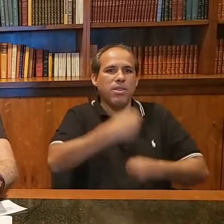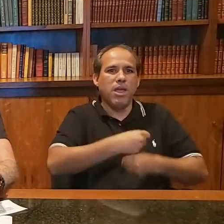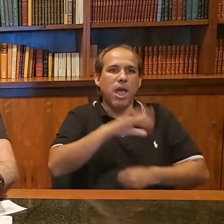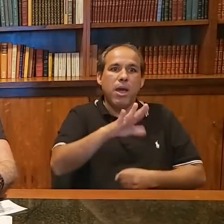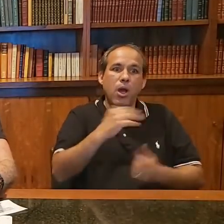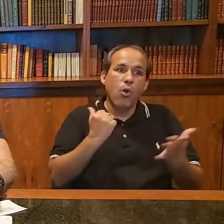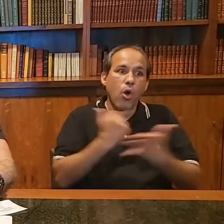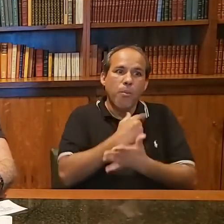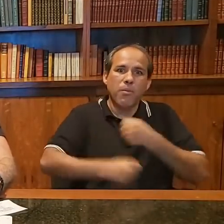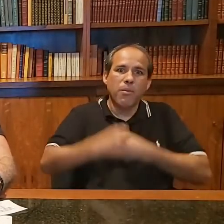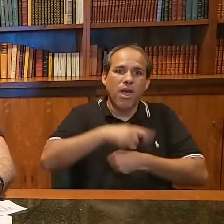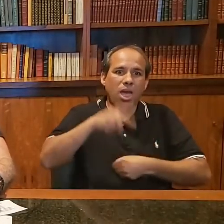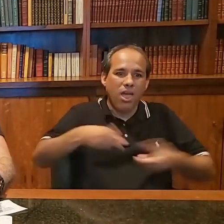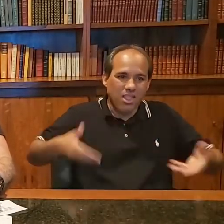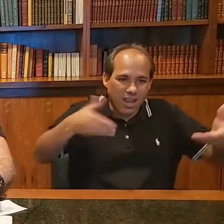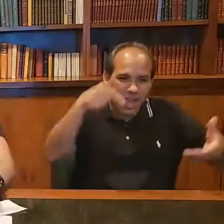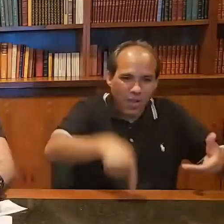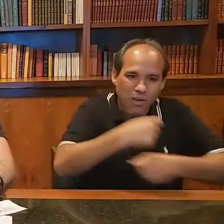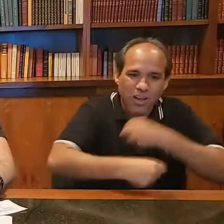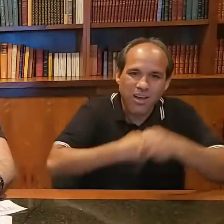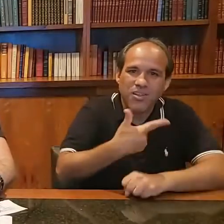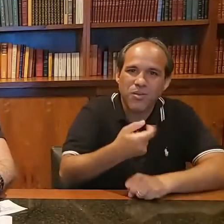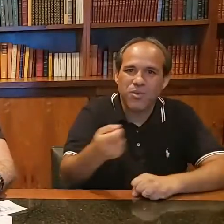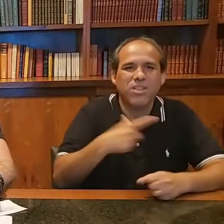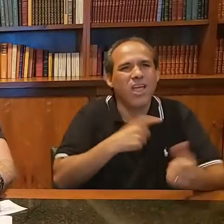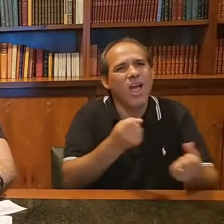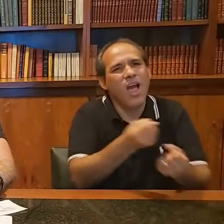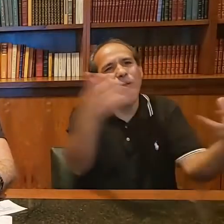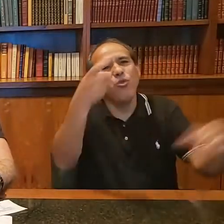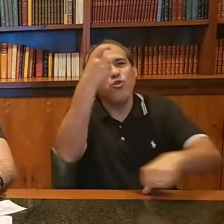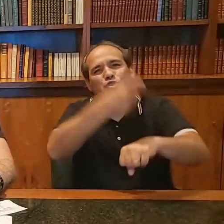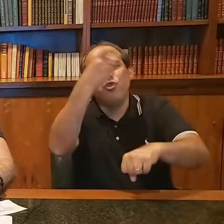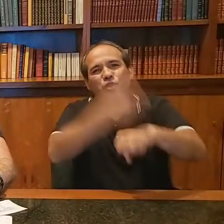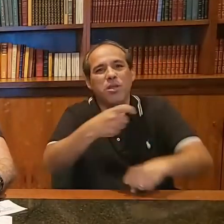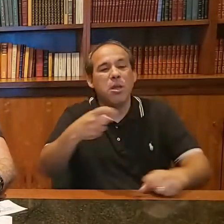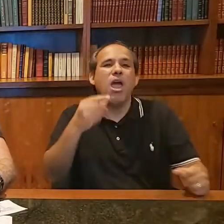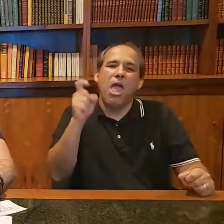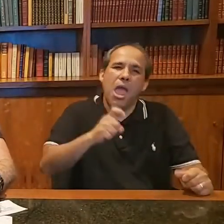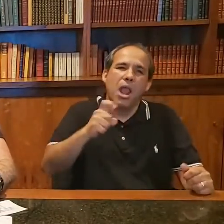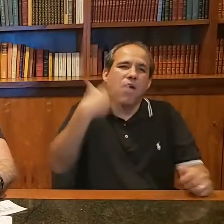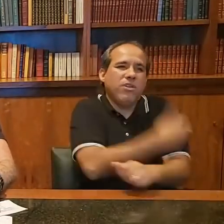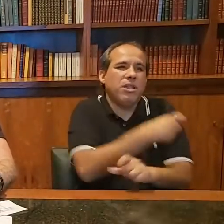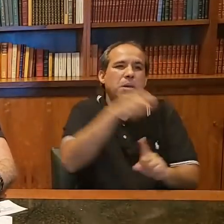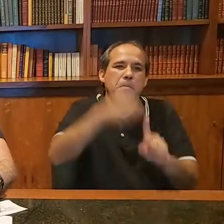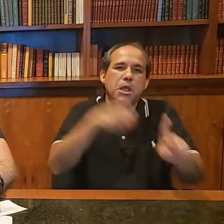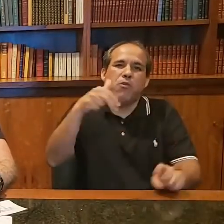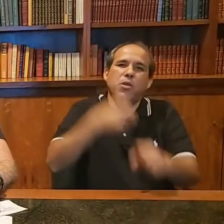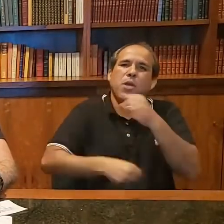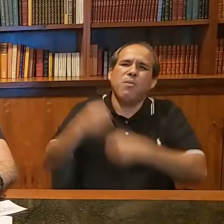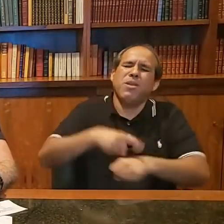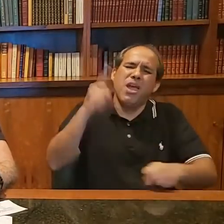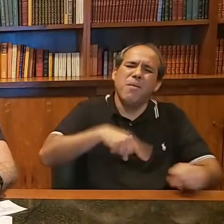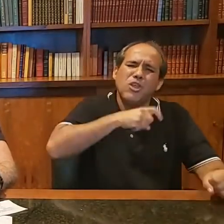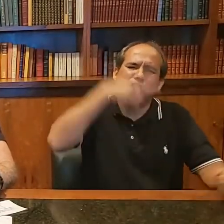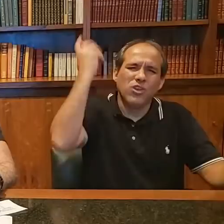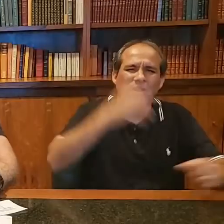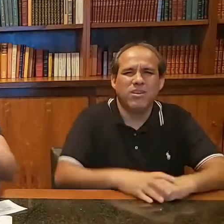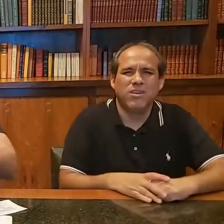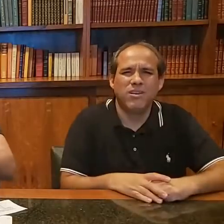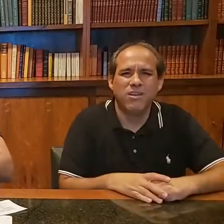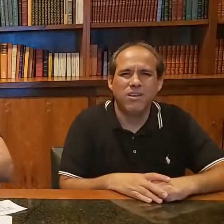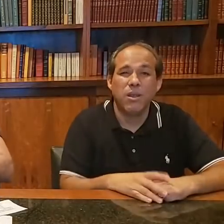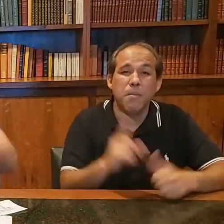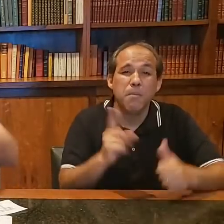entregar esse ano. Não era para ser... Ou tem alguns idiotas aí que falam que podia ter vacinado o pessoal em novembro do ano passado. Mentira, pô! Era